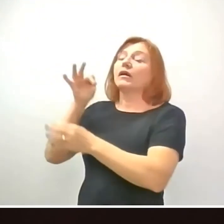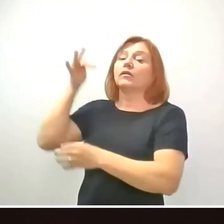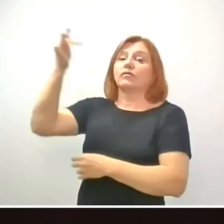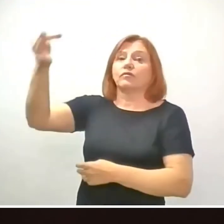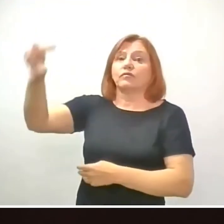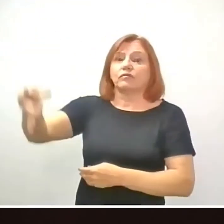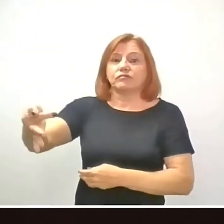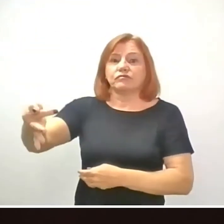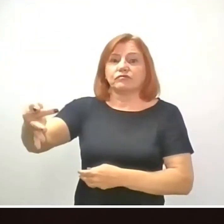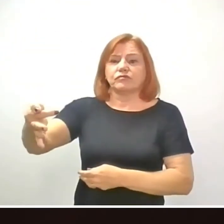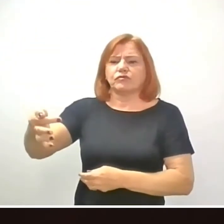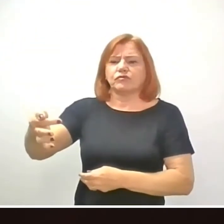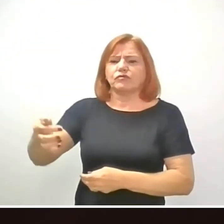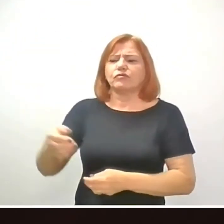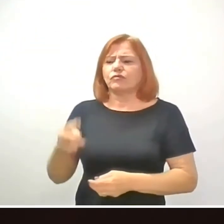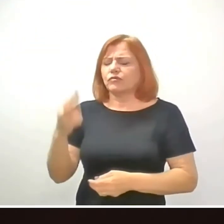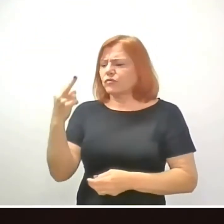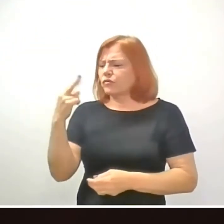barro frágeis.